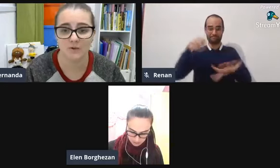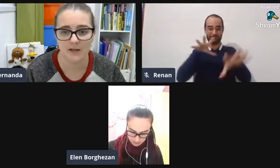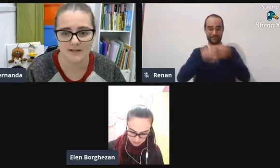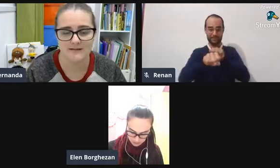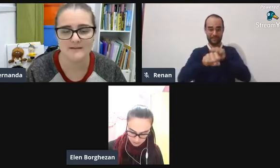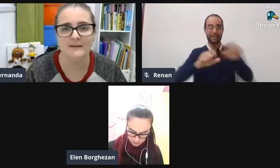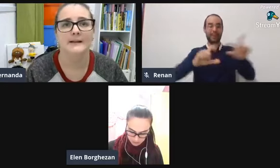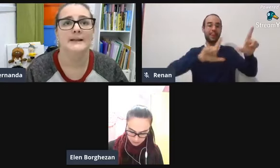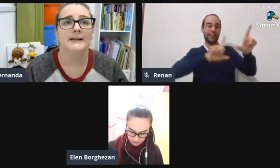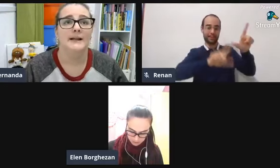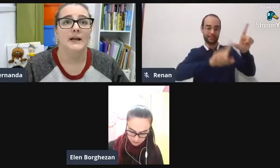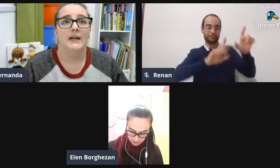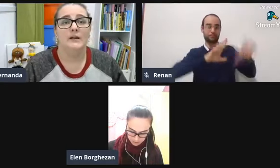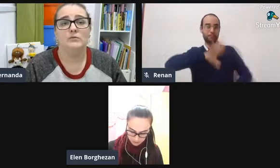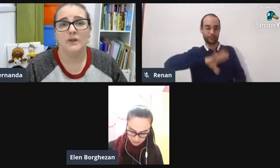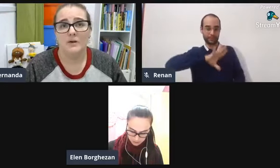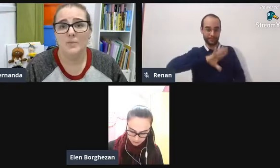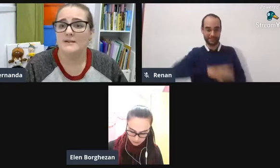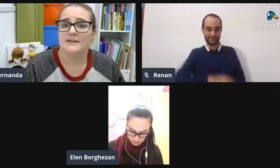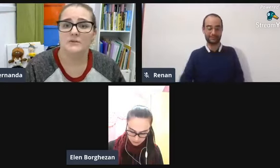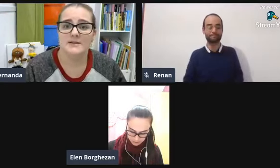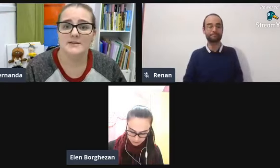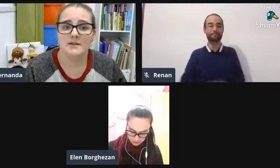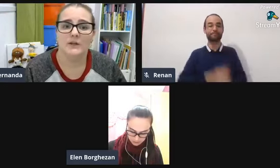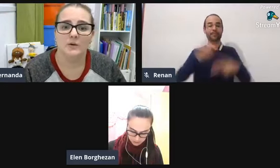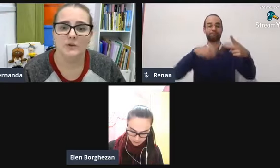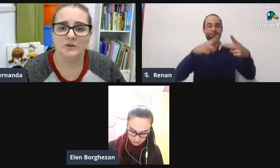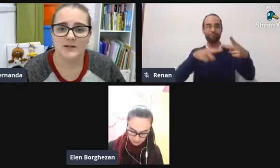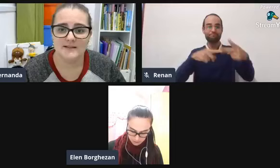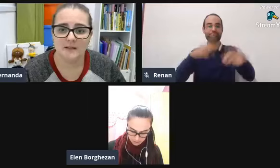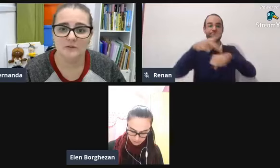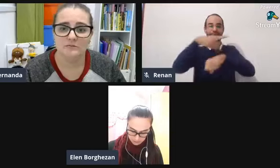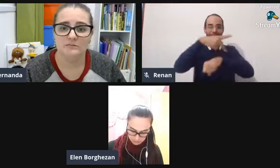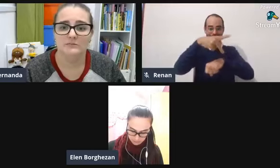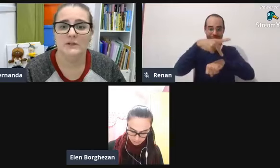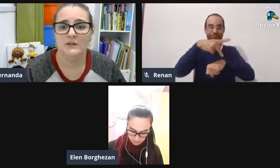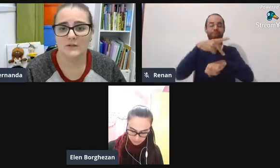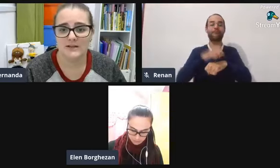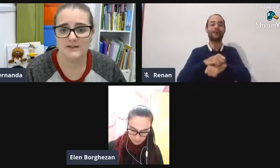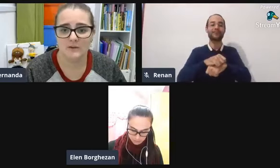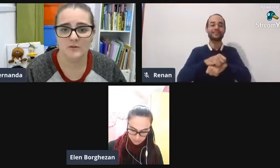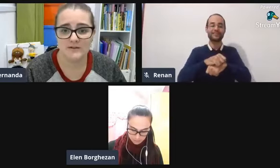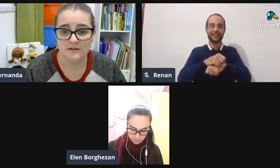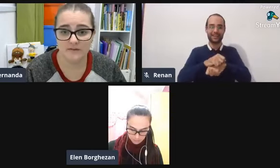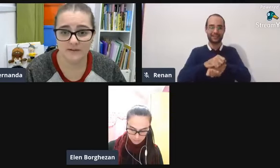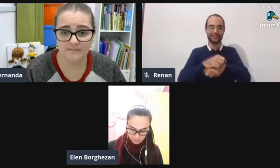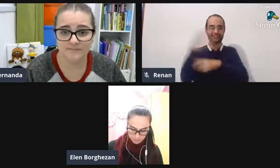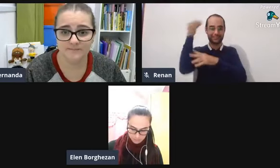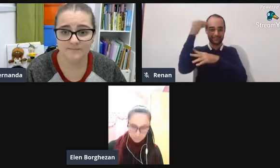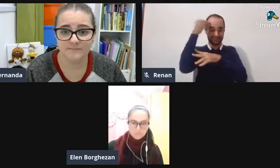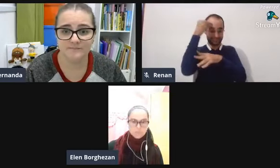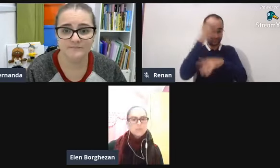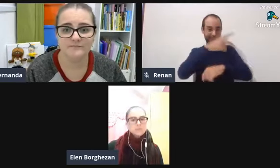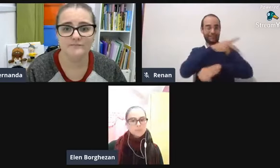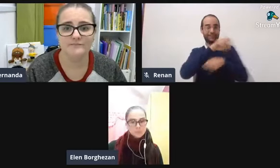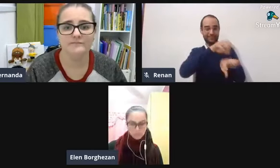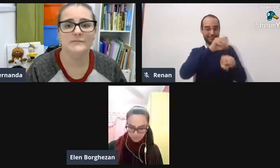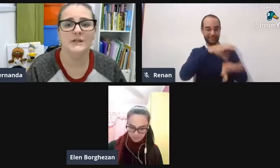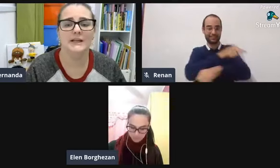letras português. Eu tenho pós-graduação em neuroeducação e educação inclusiva.